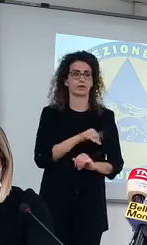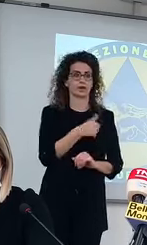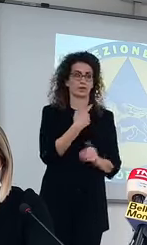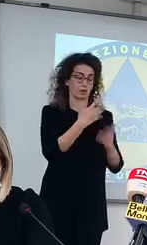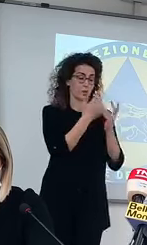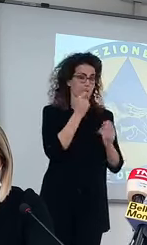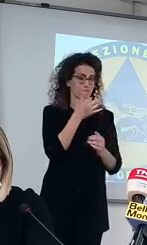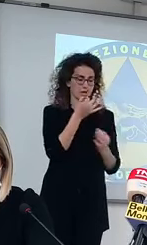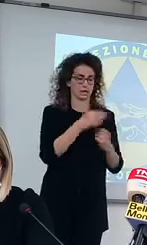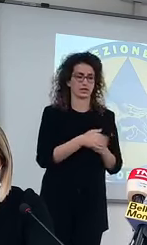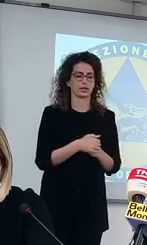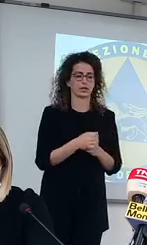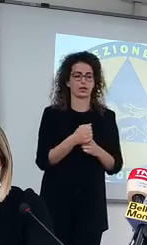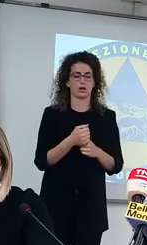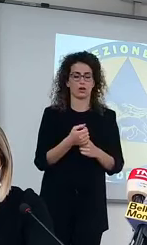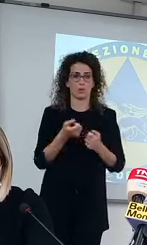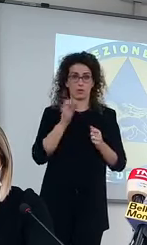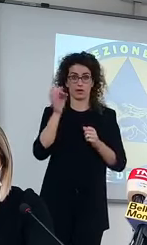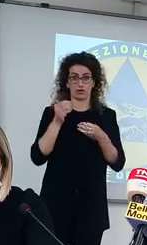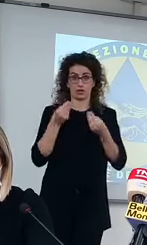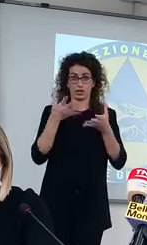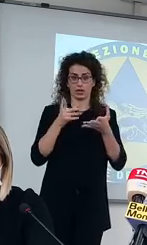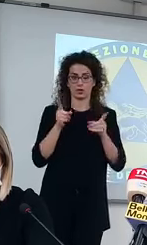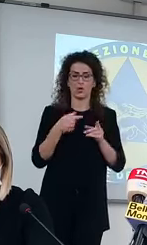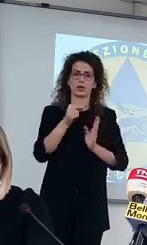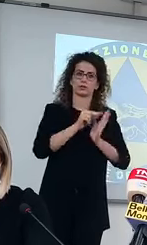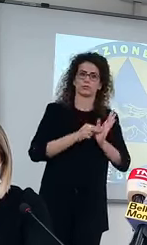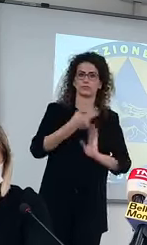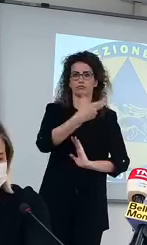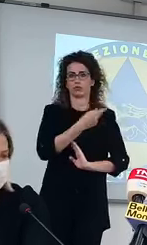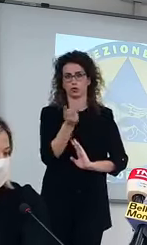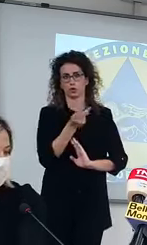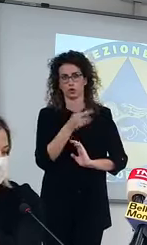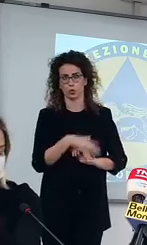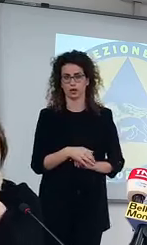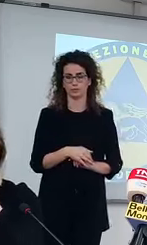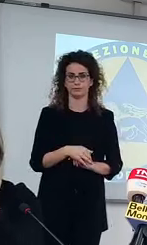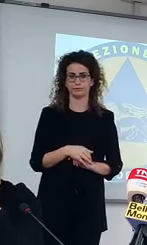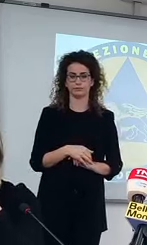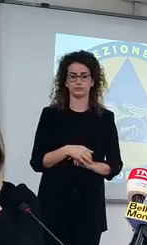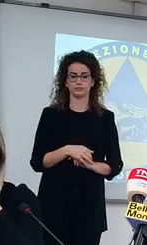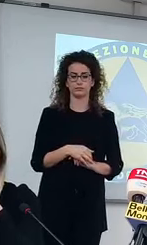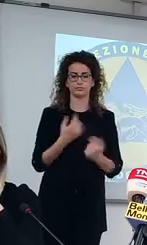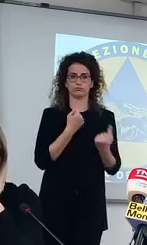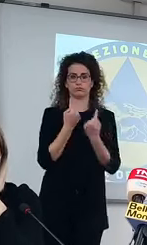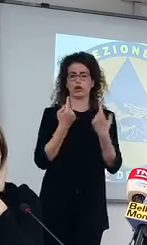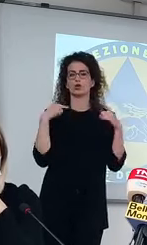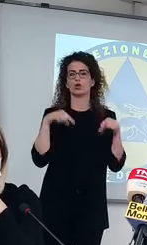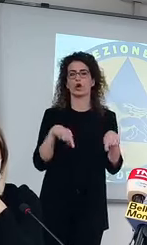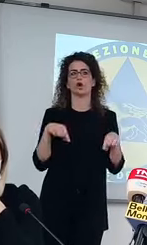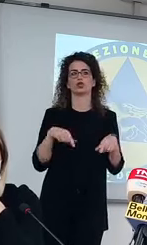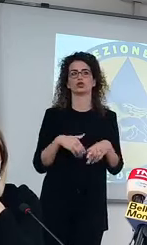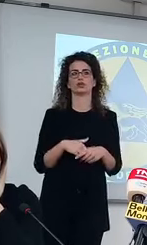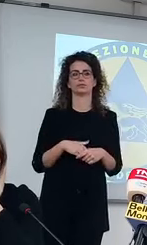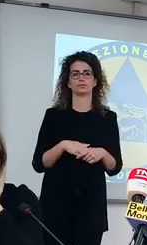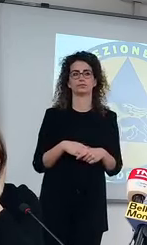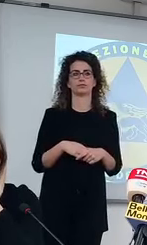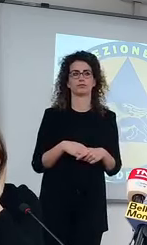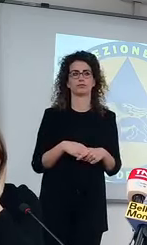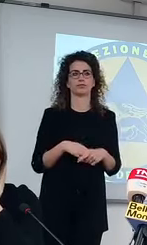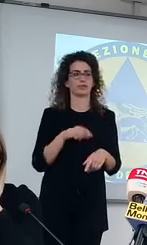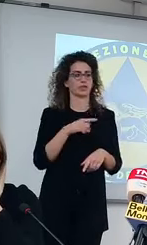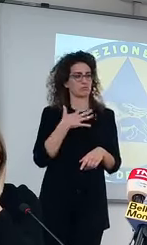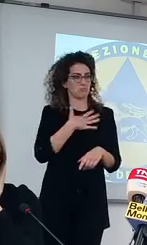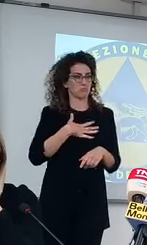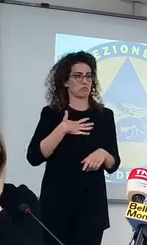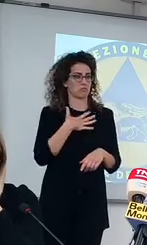a chiarirlo. Io vi ho dato dati vaccinati e prenotati, cioè la nostra situazione di oggi. Lei si ritiene